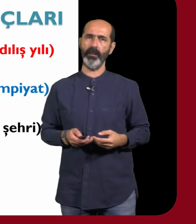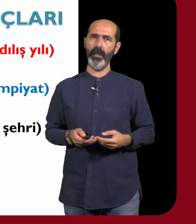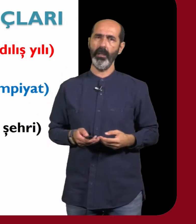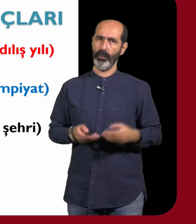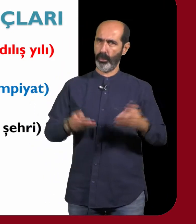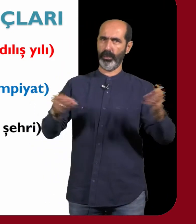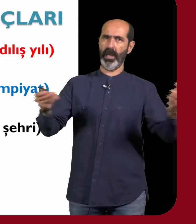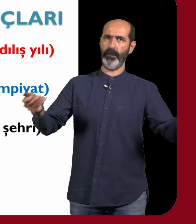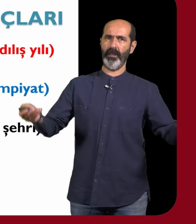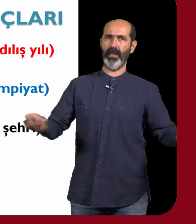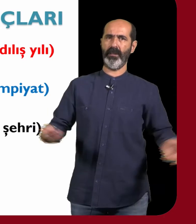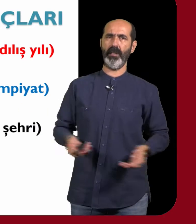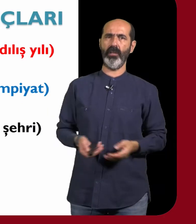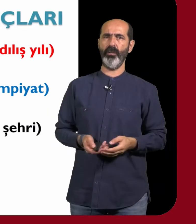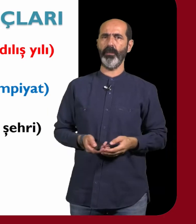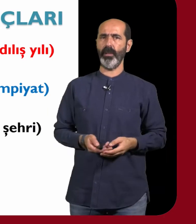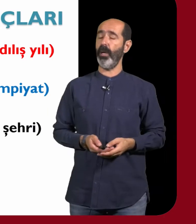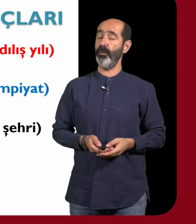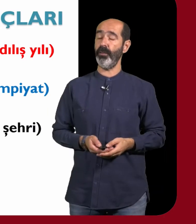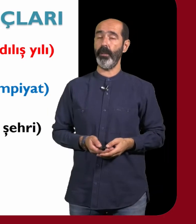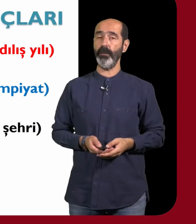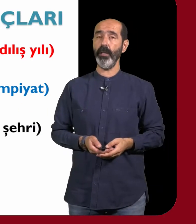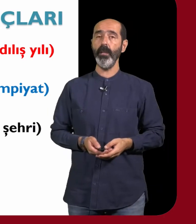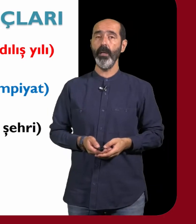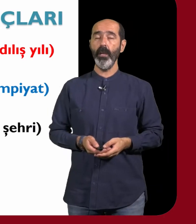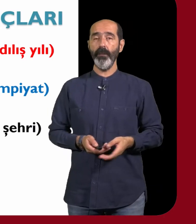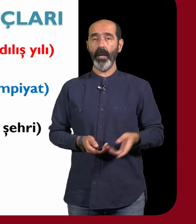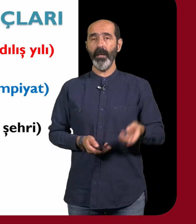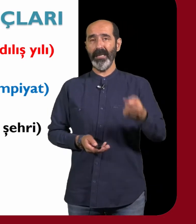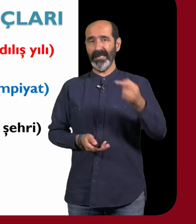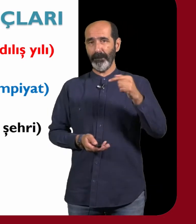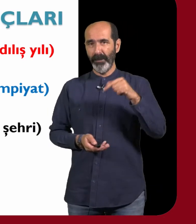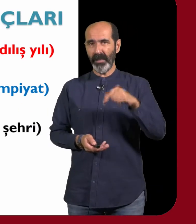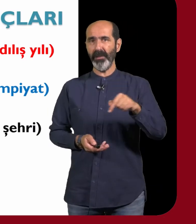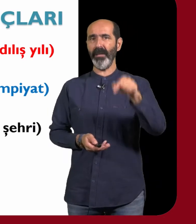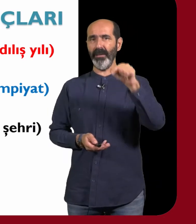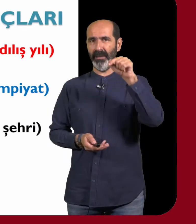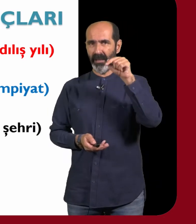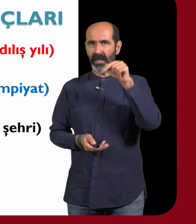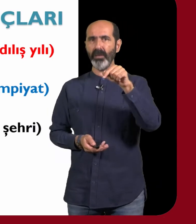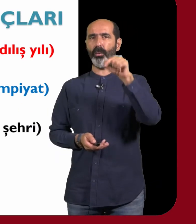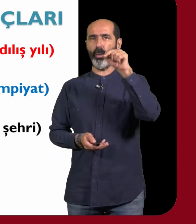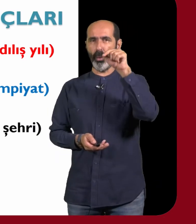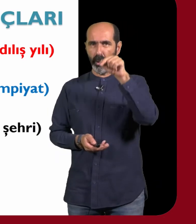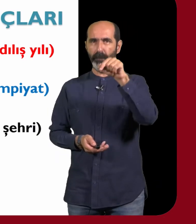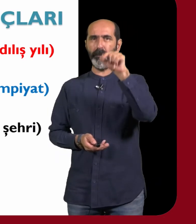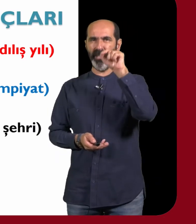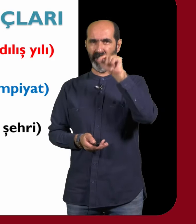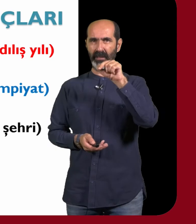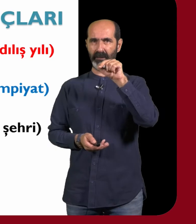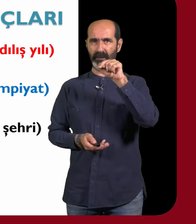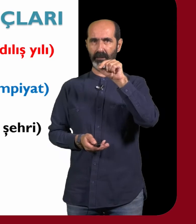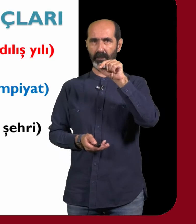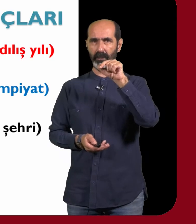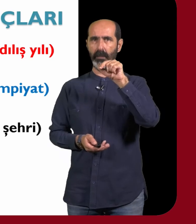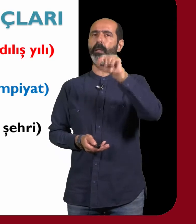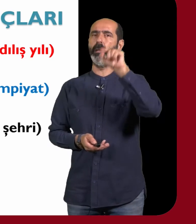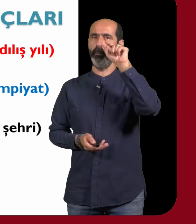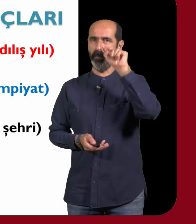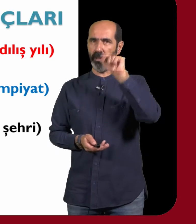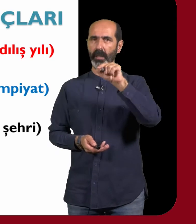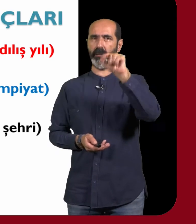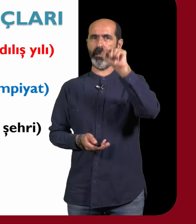yunanlarda kültürel bir etkileşimdir aynı zamanda ve bilinen ilk olimpiyat